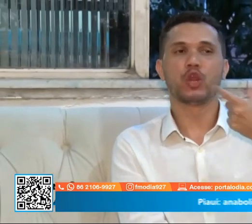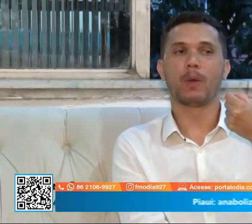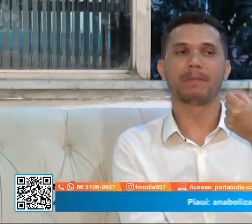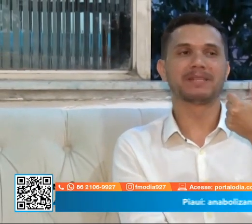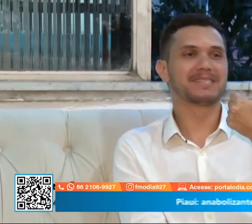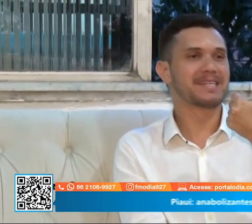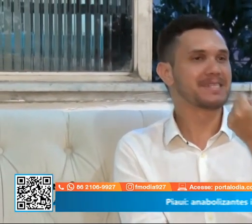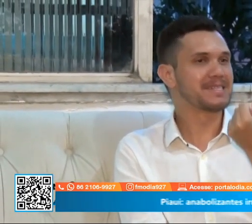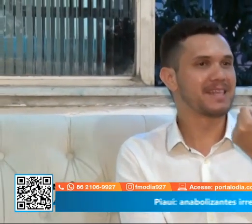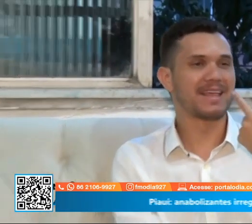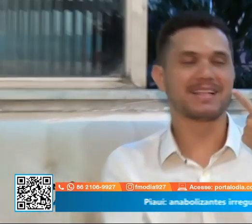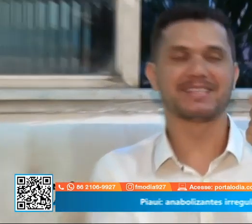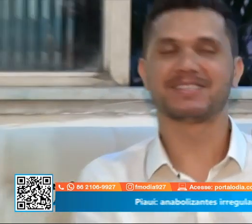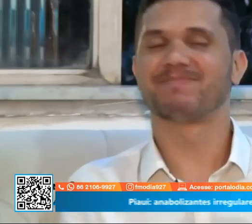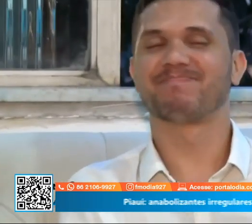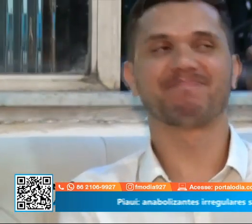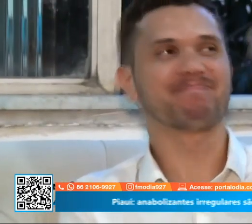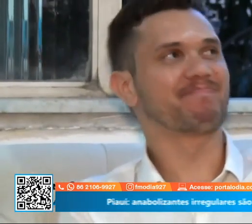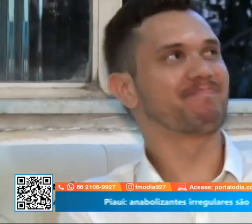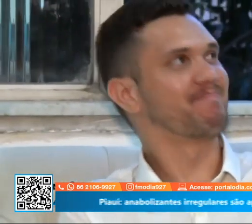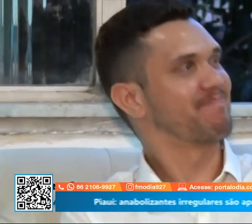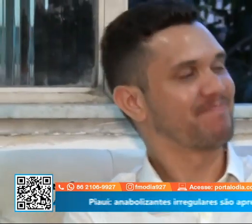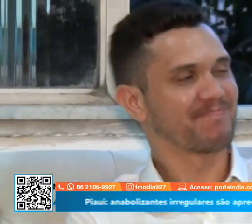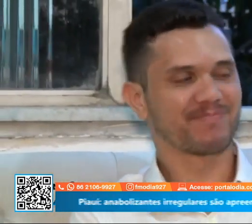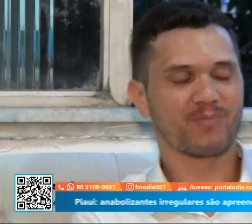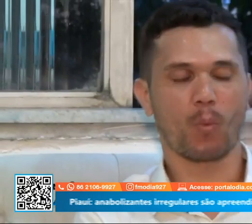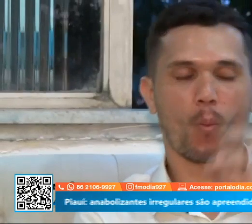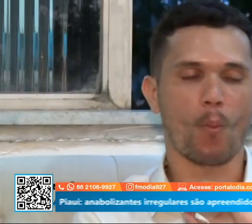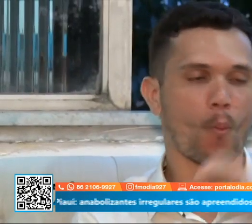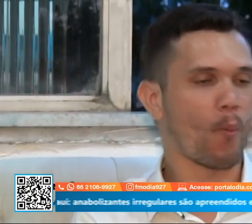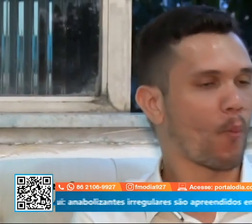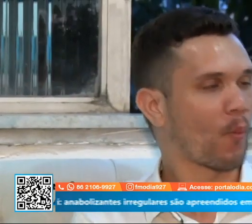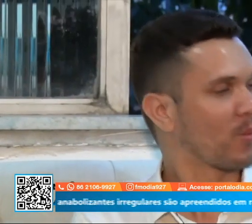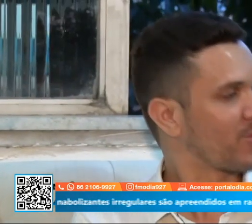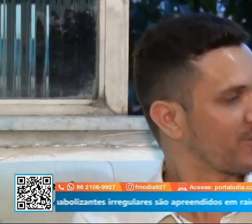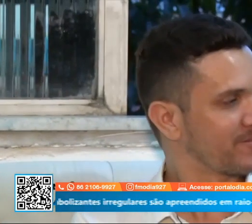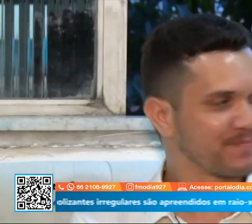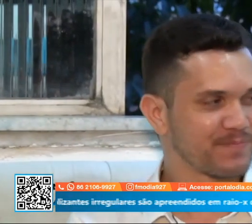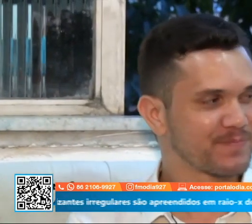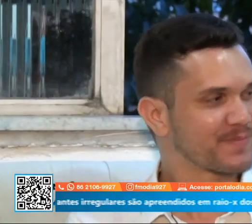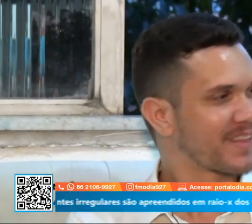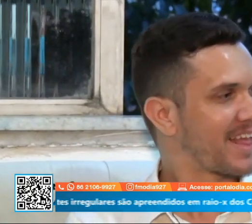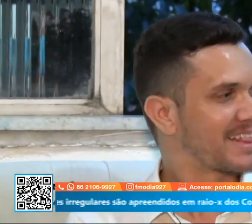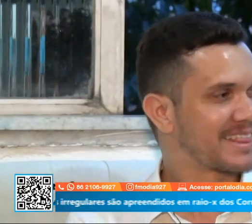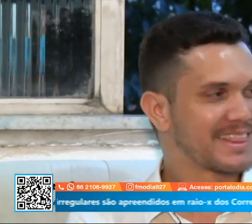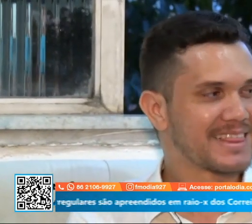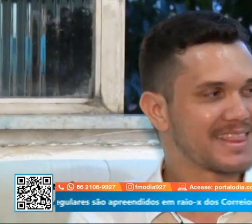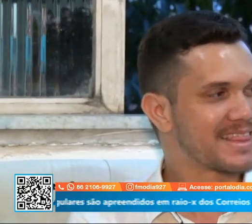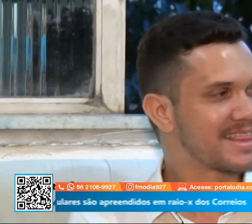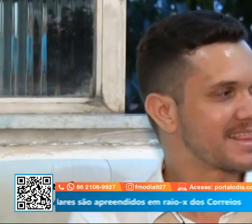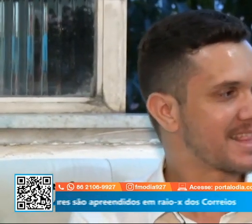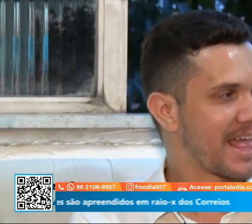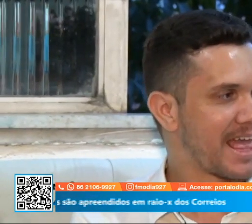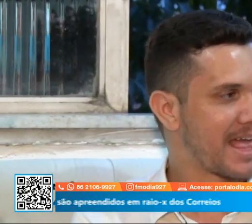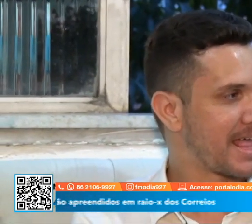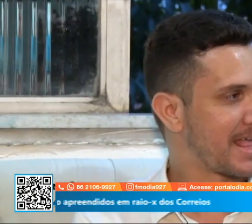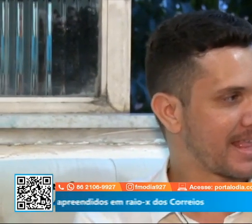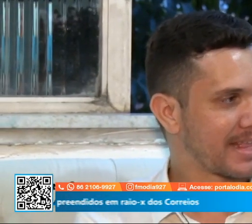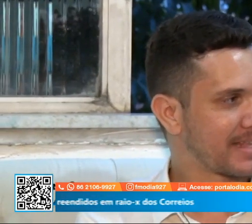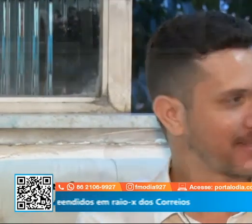surdo. Entre vários tratamentos fonoaudiólogos, foi aos 12 anos que descobriu a comunidade dos surdos